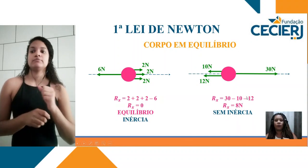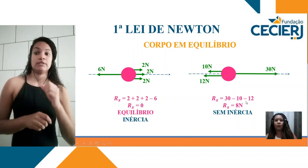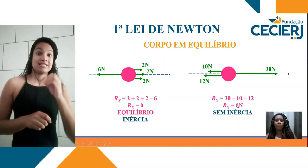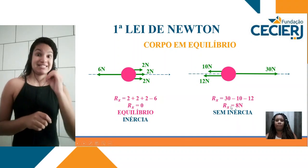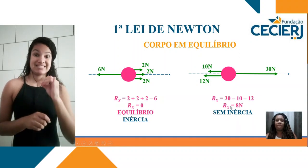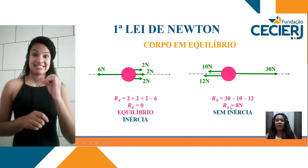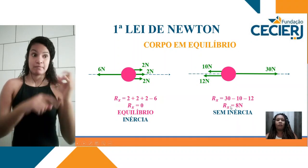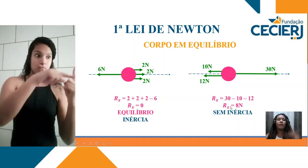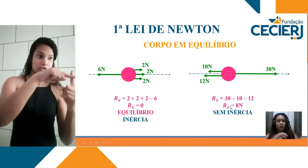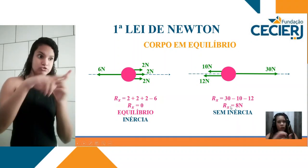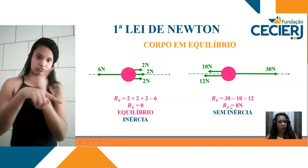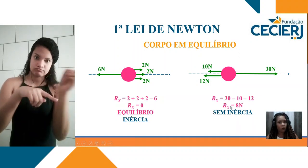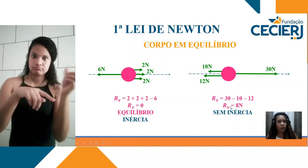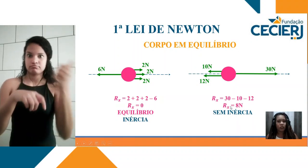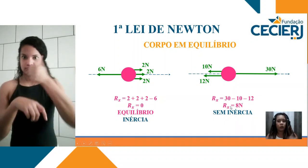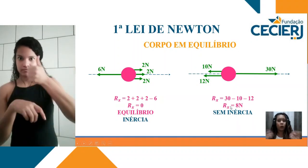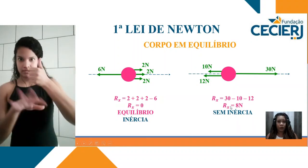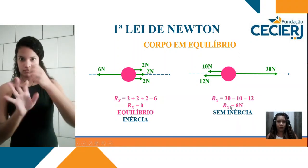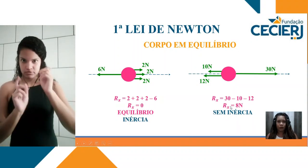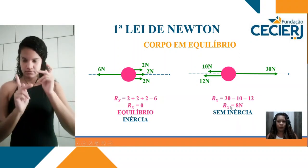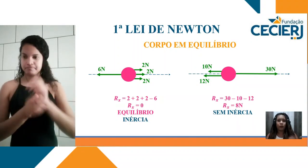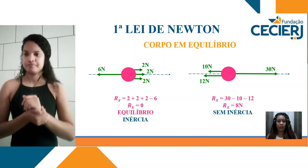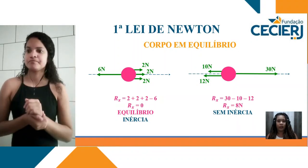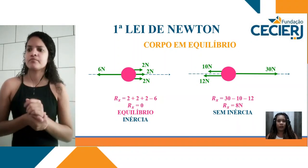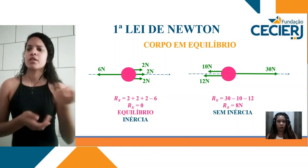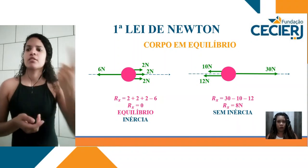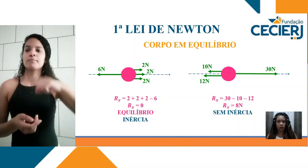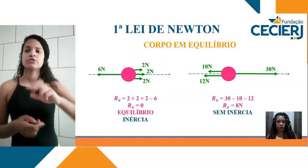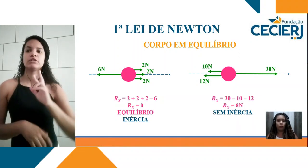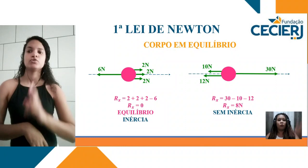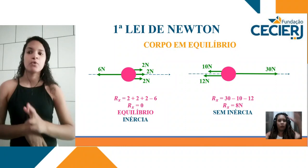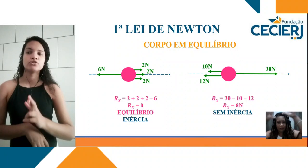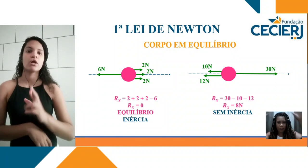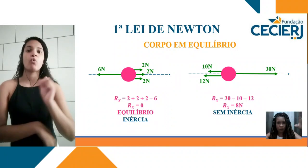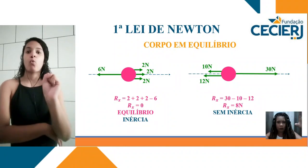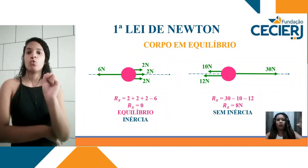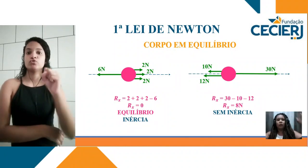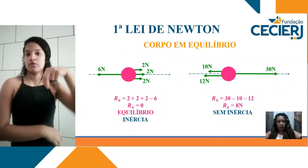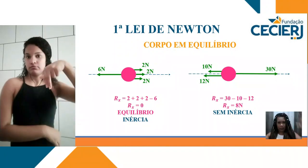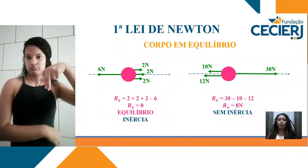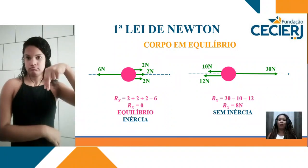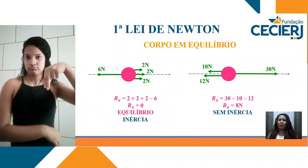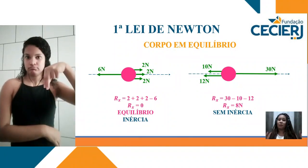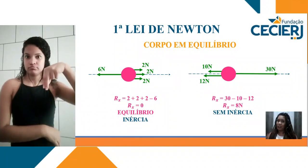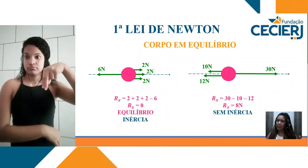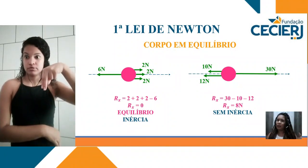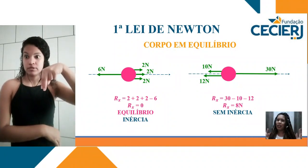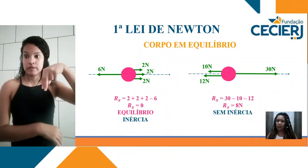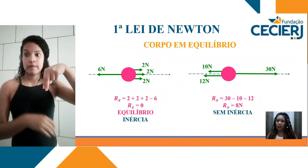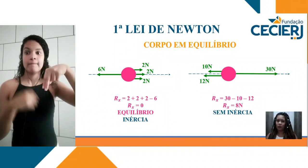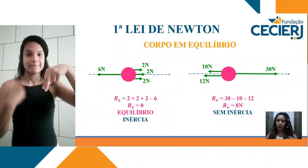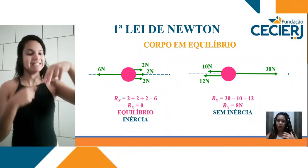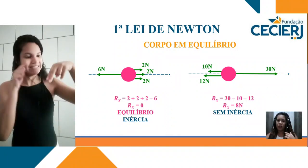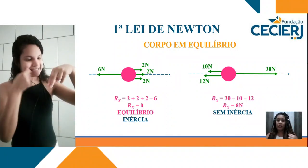isso. Faz as contas, deu 8. 8 o quê? Newtons. Porque todo mundo estava em Newton. Resposta precisa ter